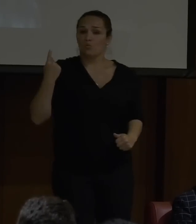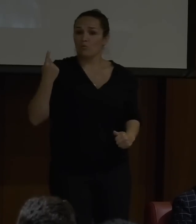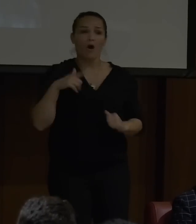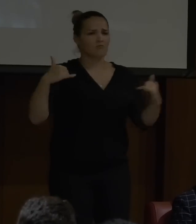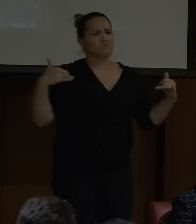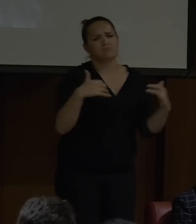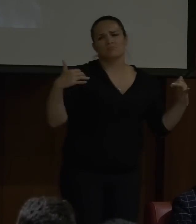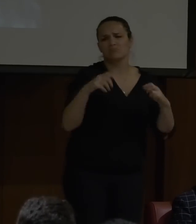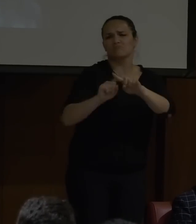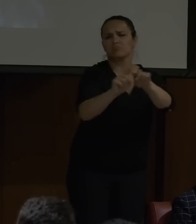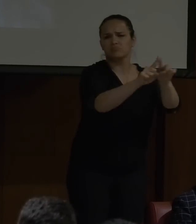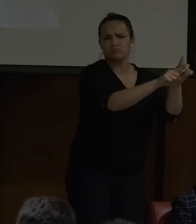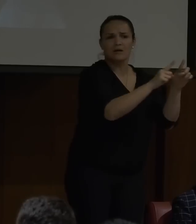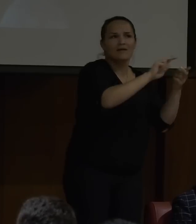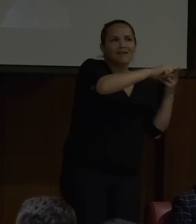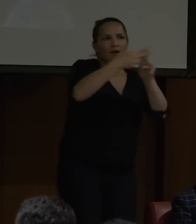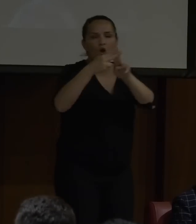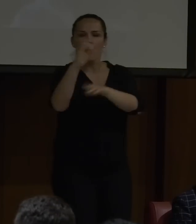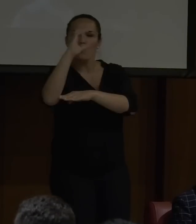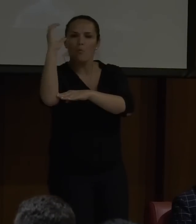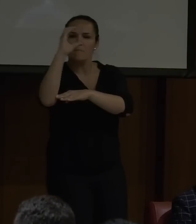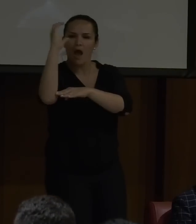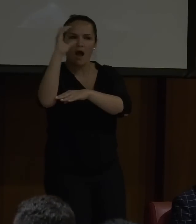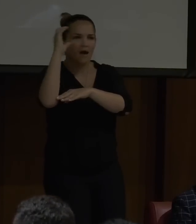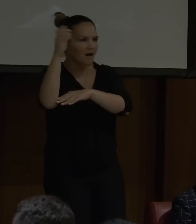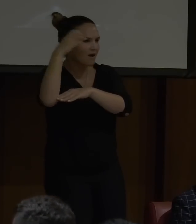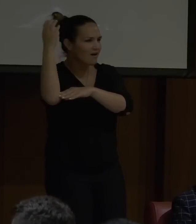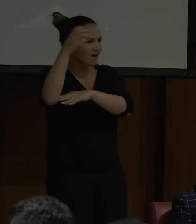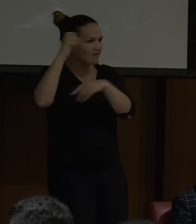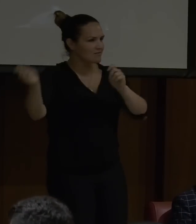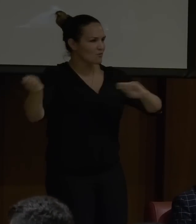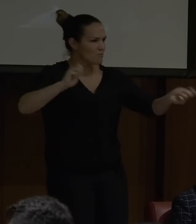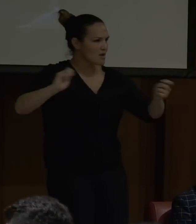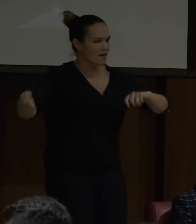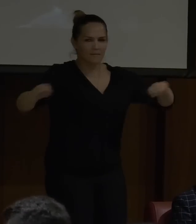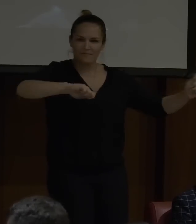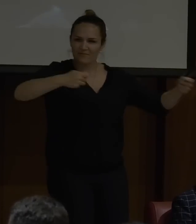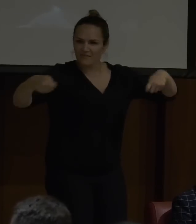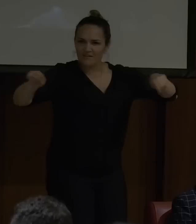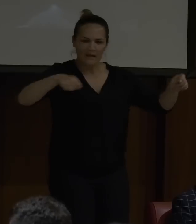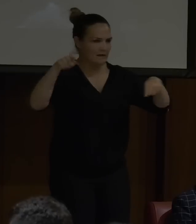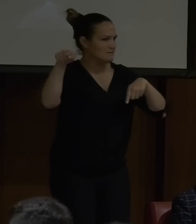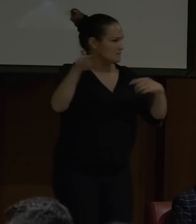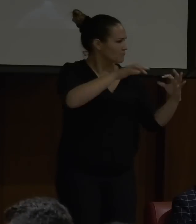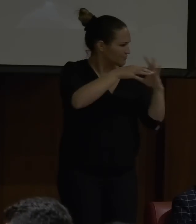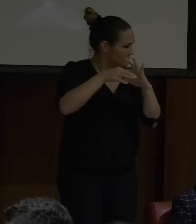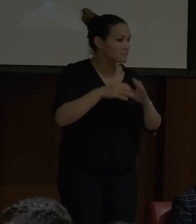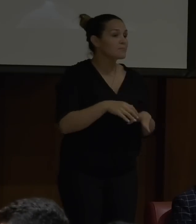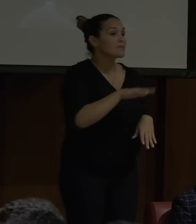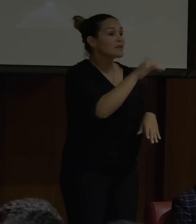tiene su familiaridad pues con la cumbia, con las músicas caribeñas, tiene su